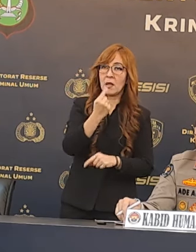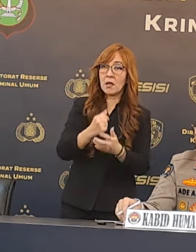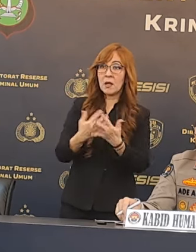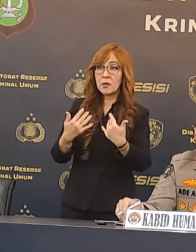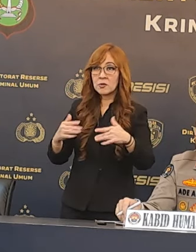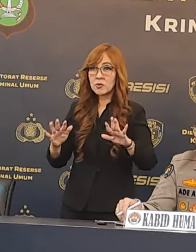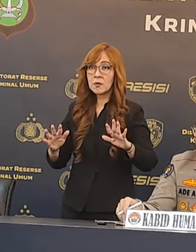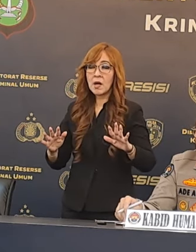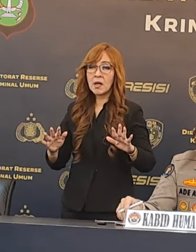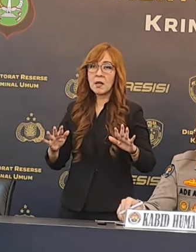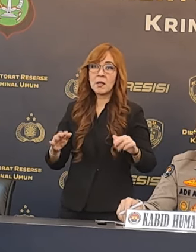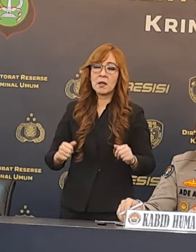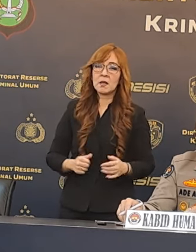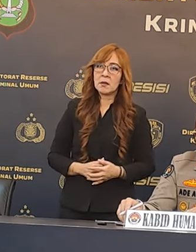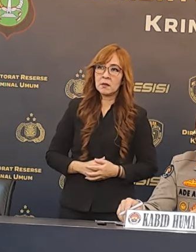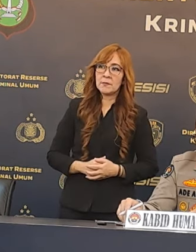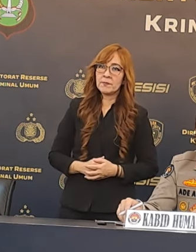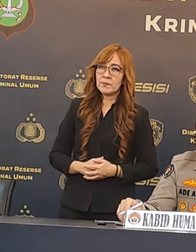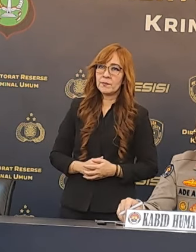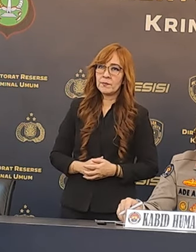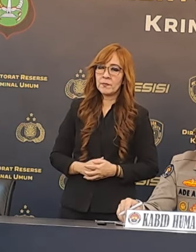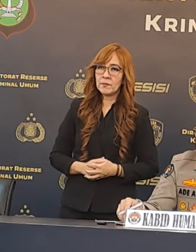Setelah itu,